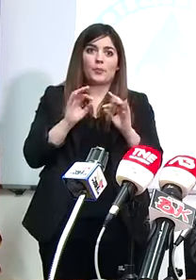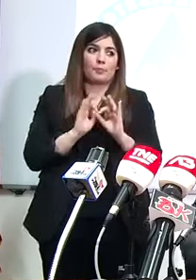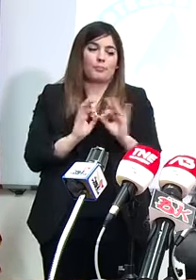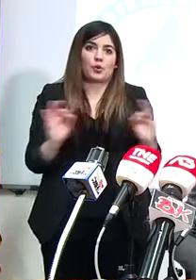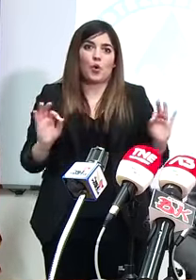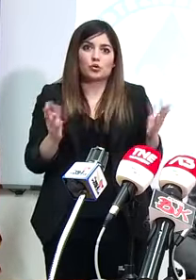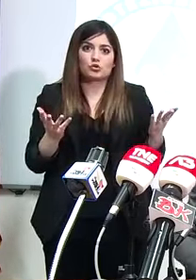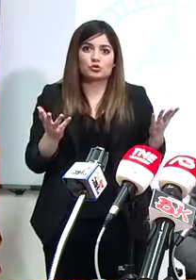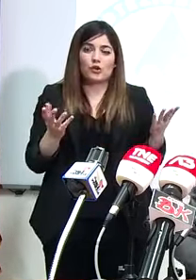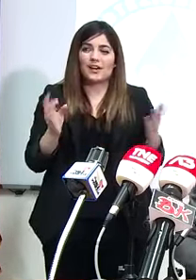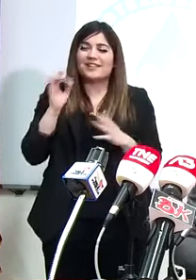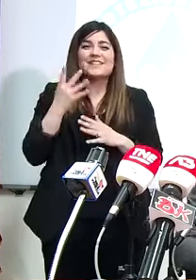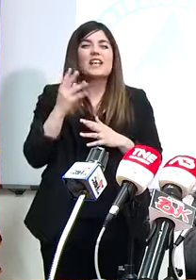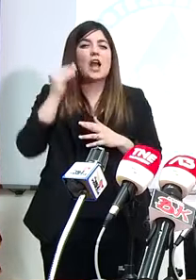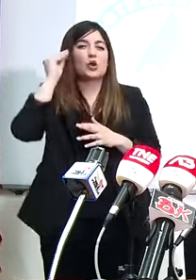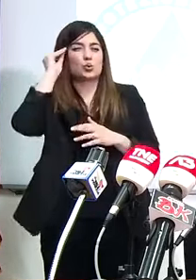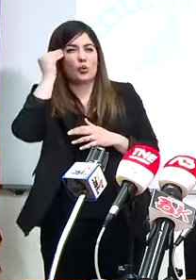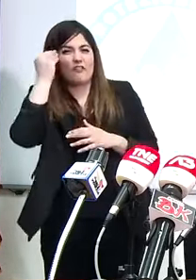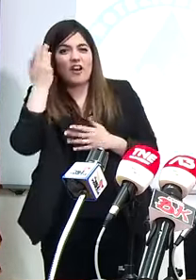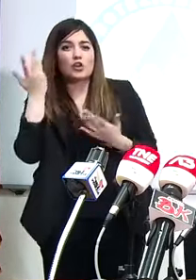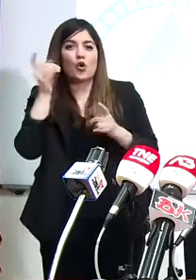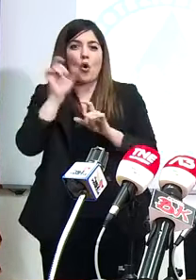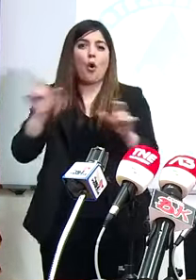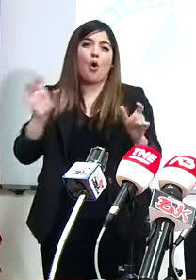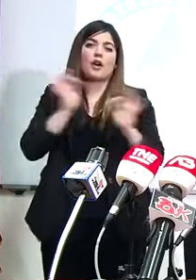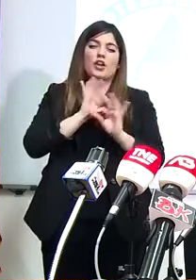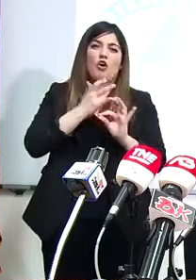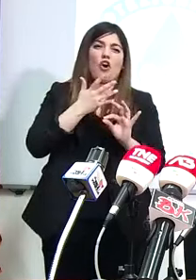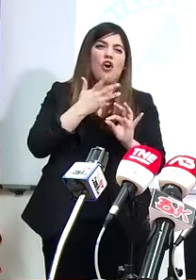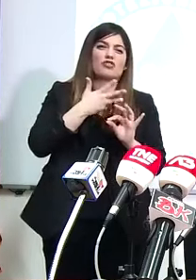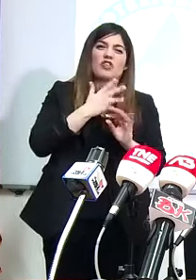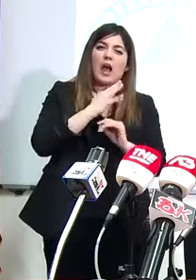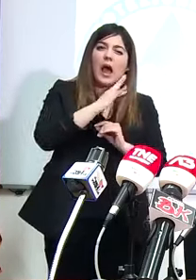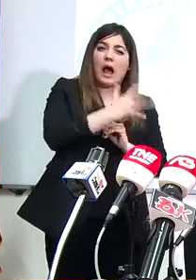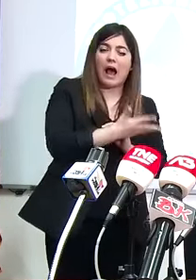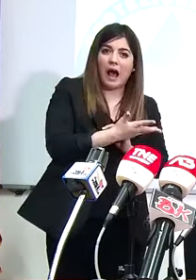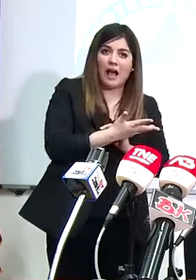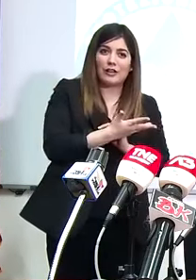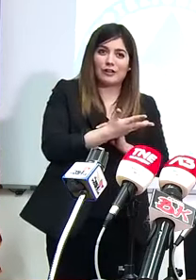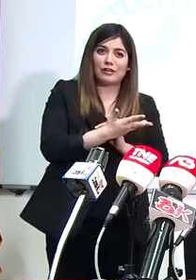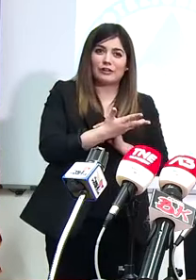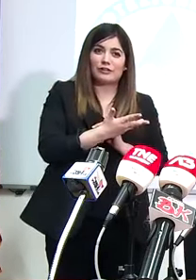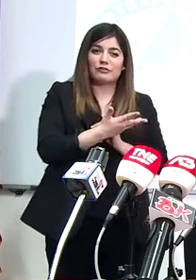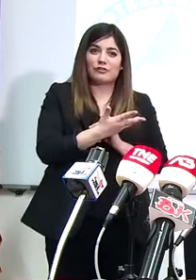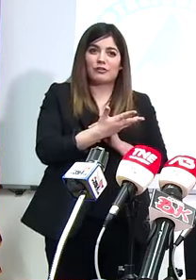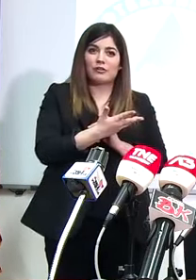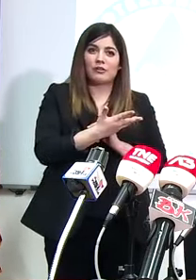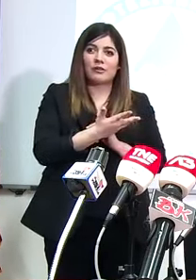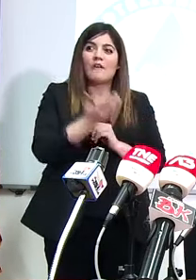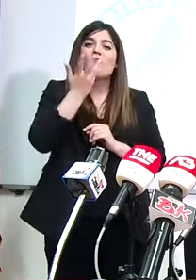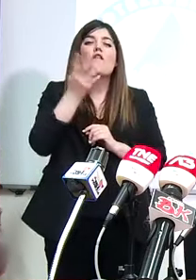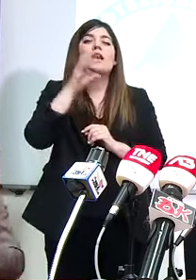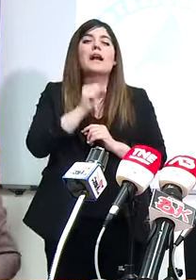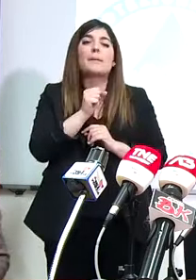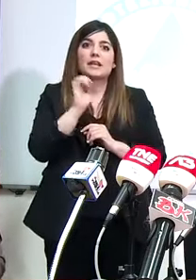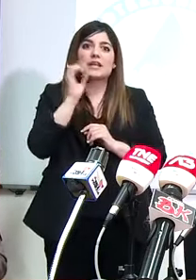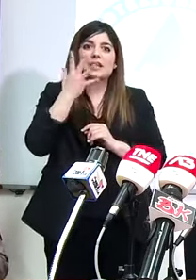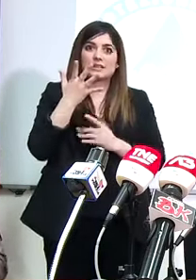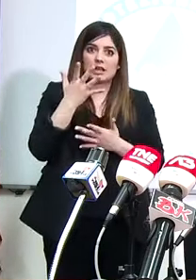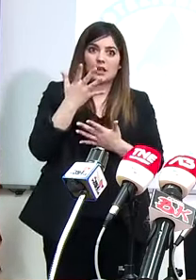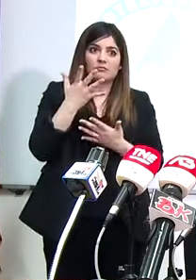peggio ancora di persone che non hanno ben capito che lo stanno facendo oppure se tra i tanti ci sono anche coloro che magari effettivamente qualche